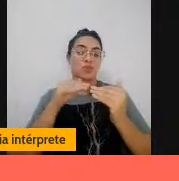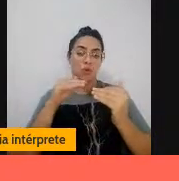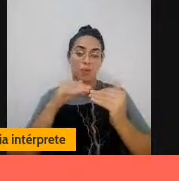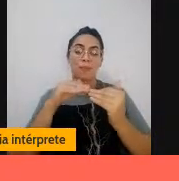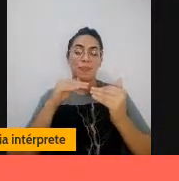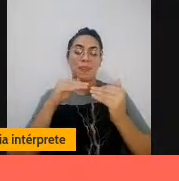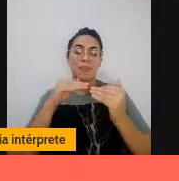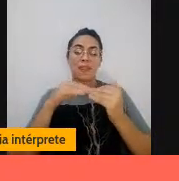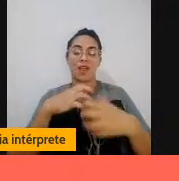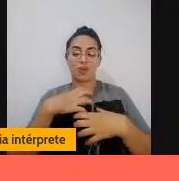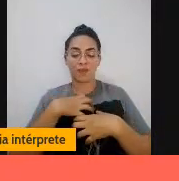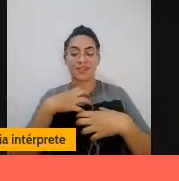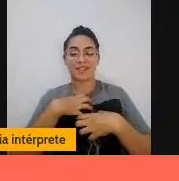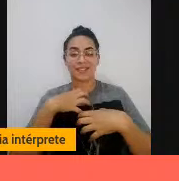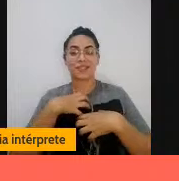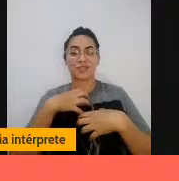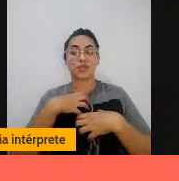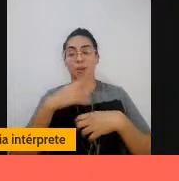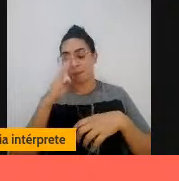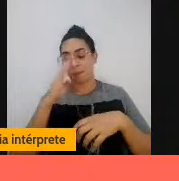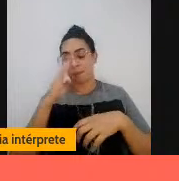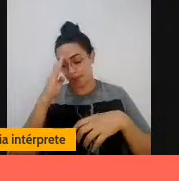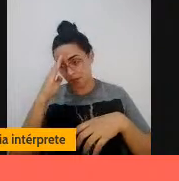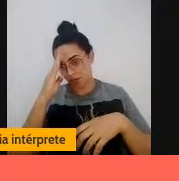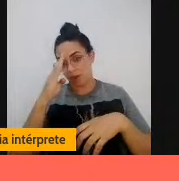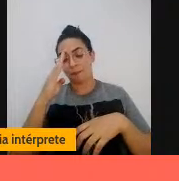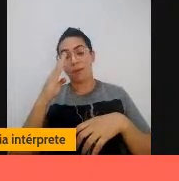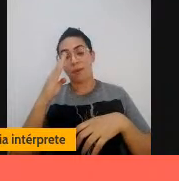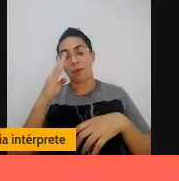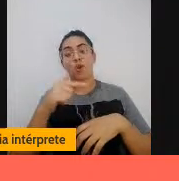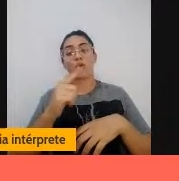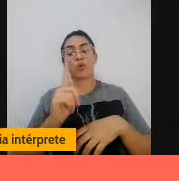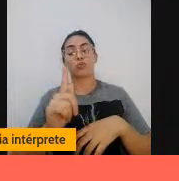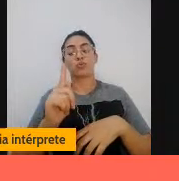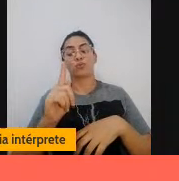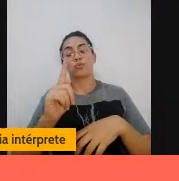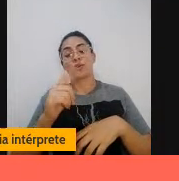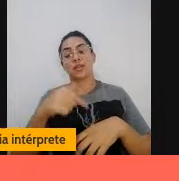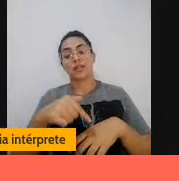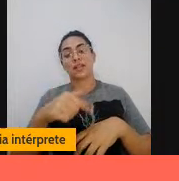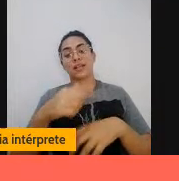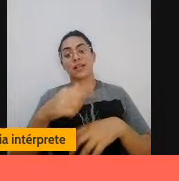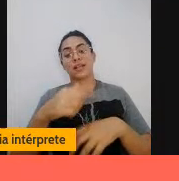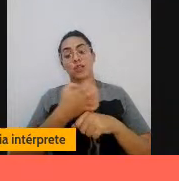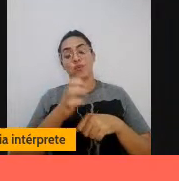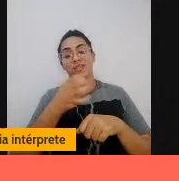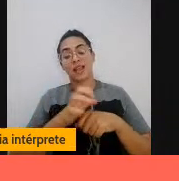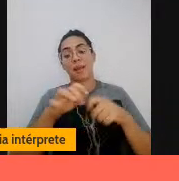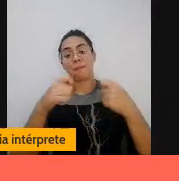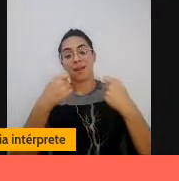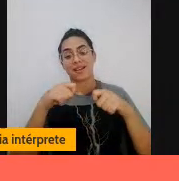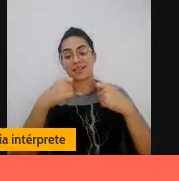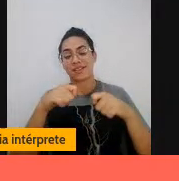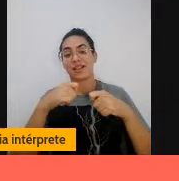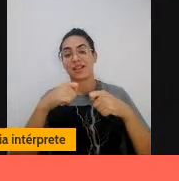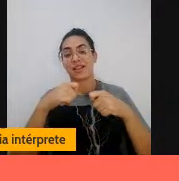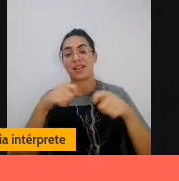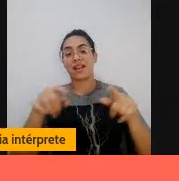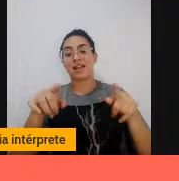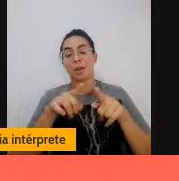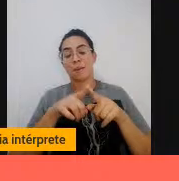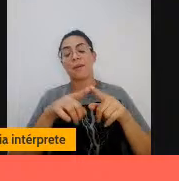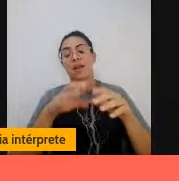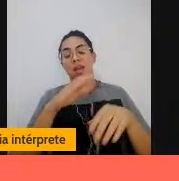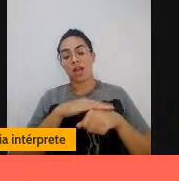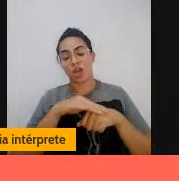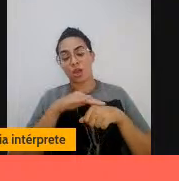sentiu essa falta, né? Principalmente no GT de estágio, a necessidade de também dialogar